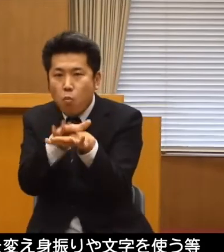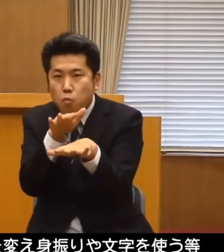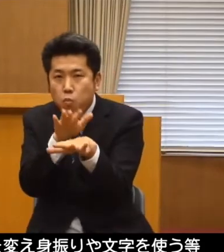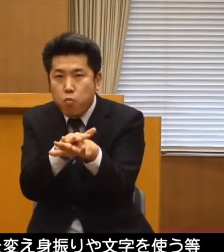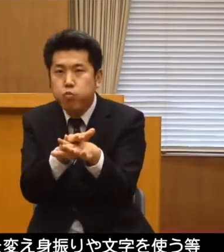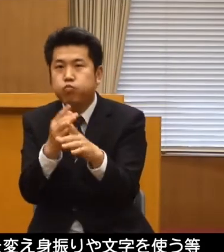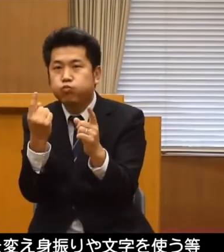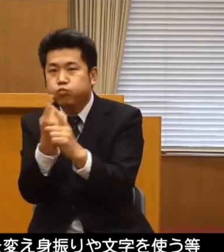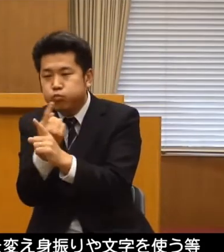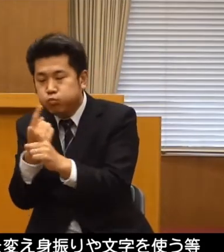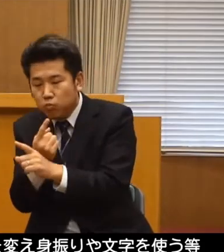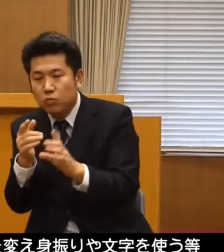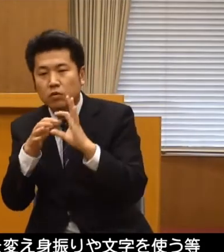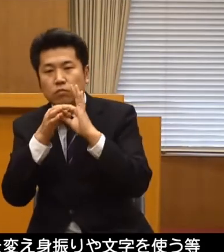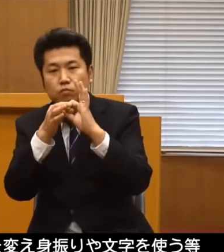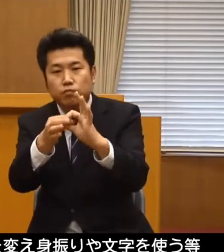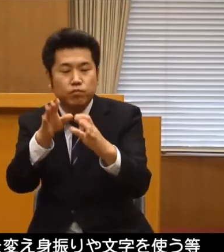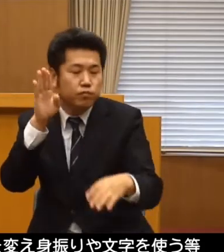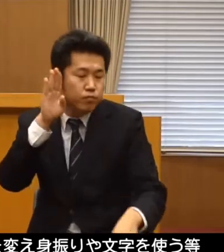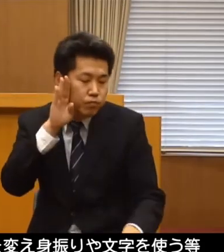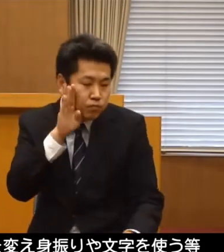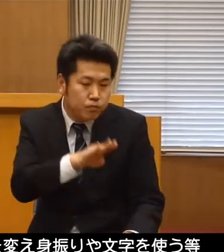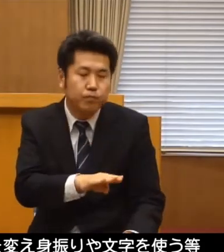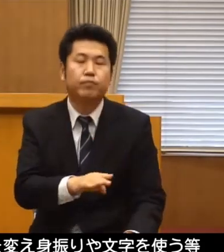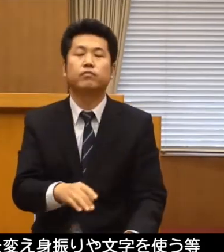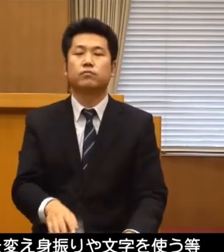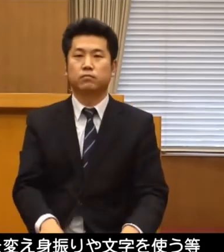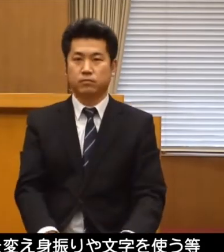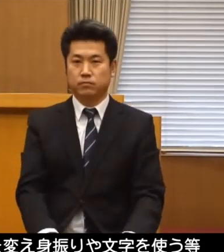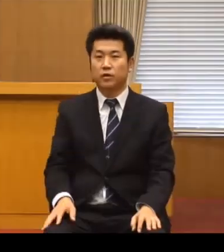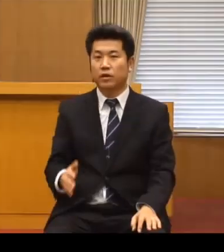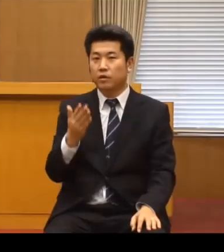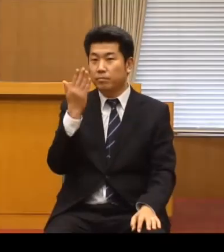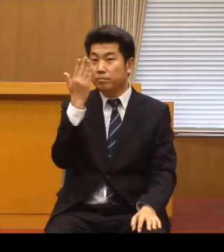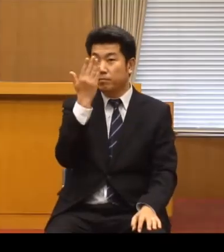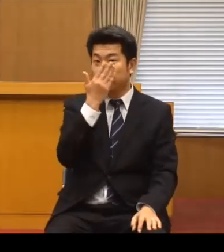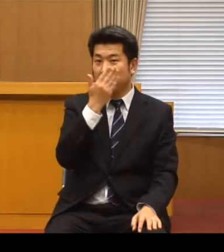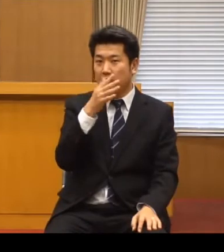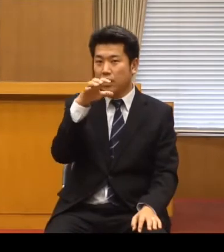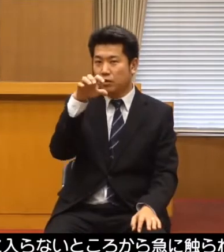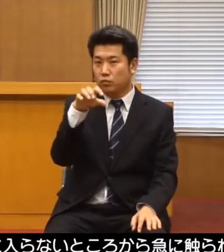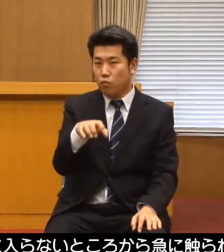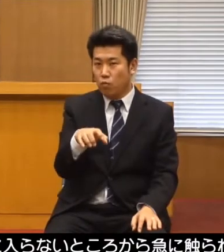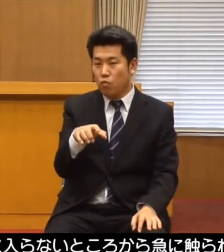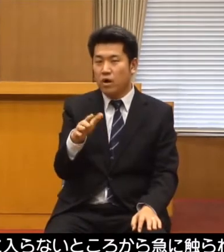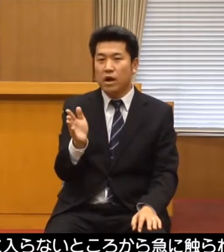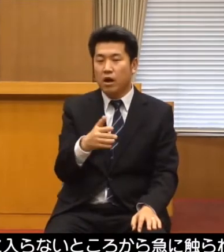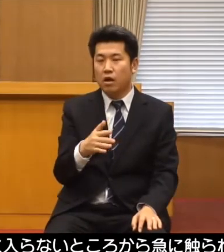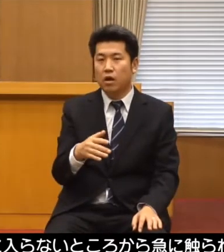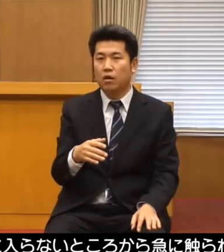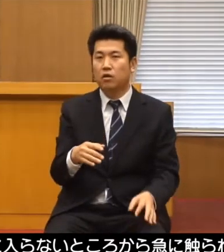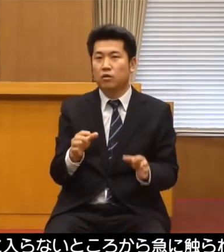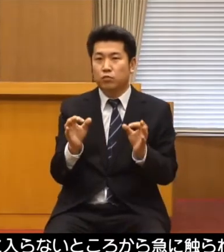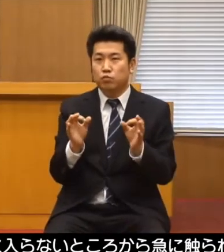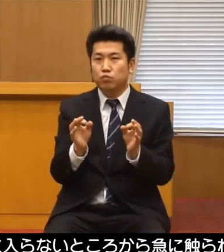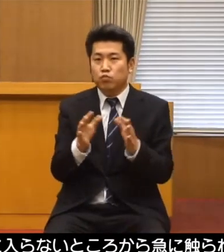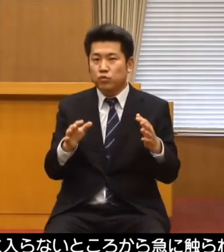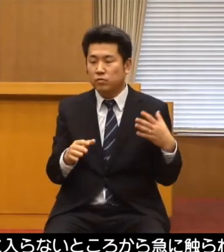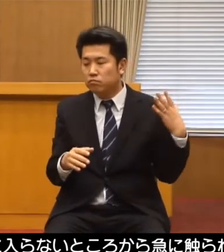対応方法を変えると伝わりやすくなります。視界に入らないところから急